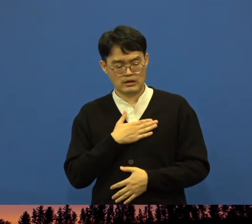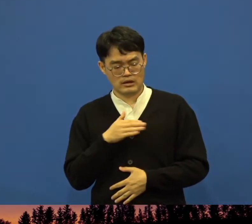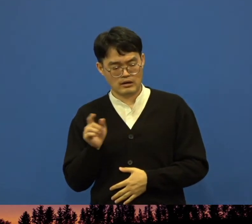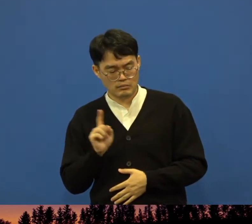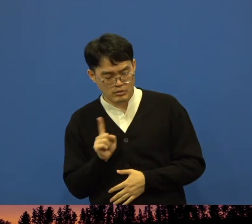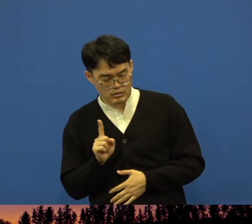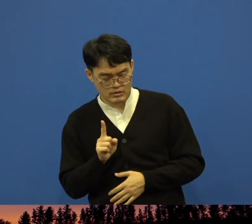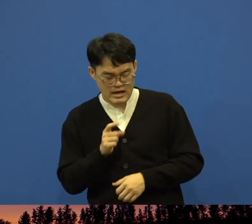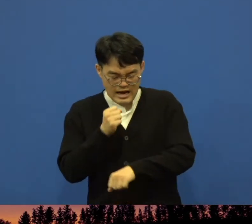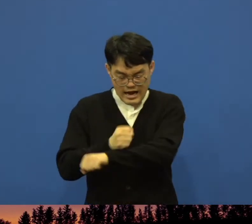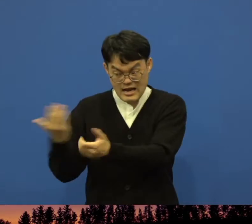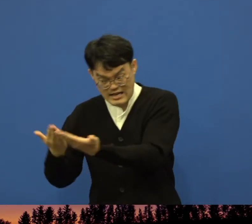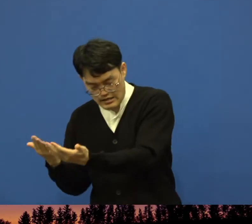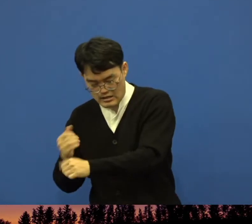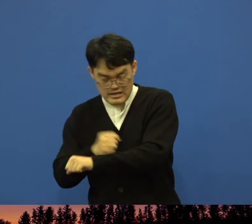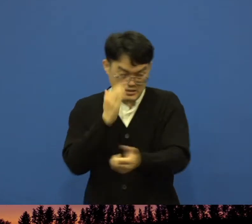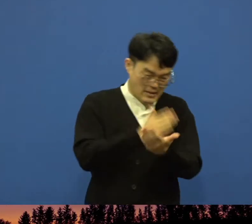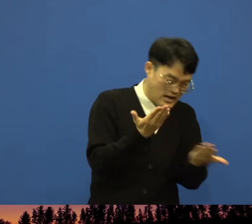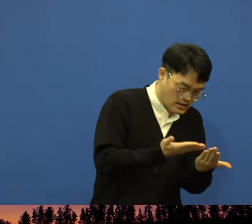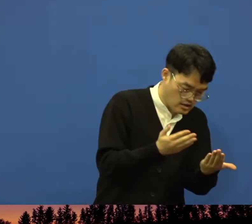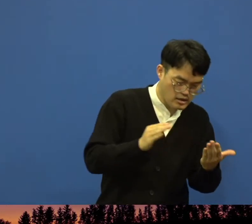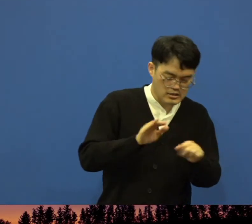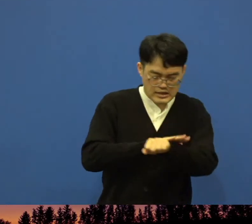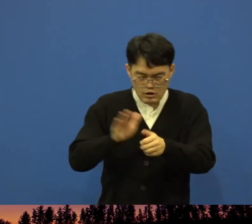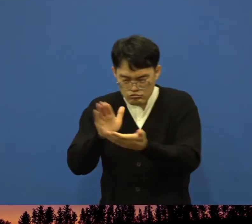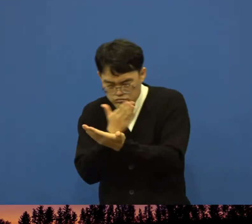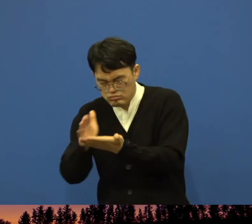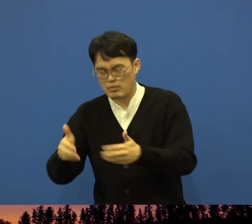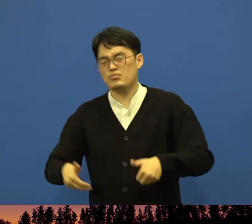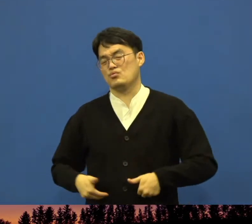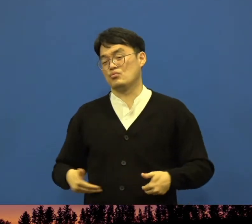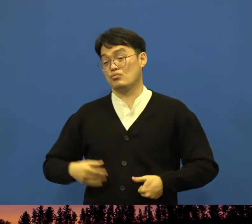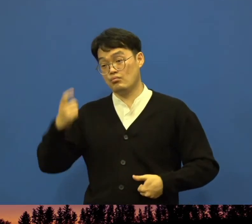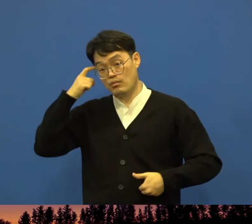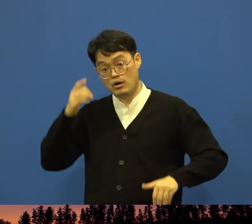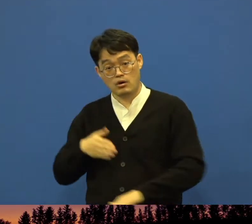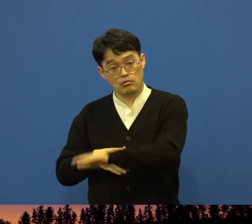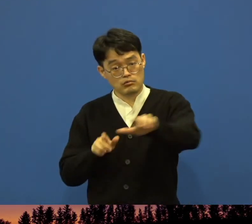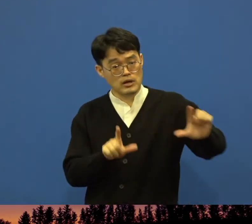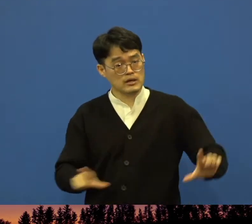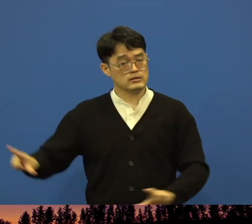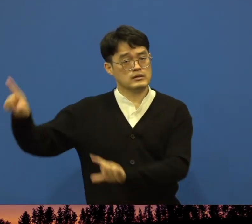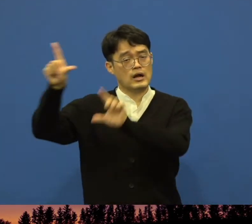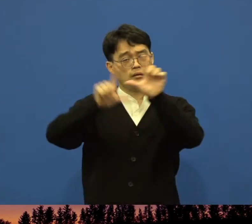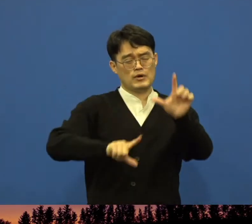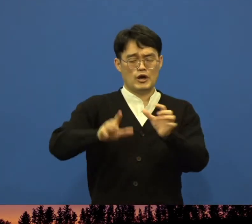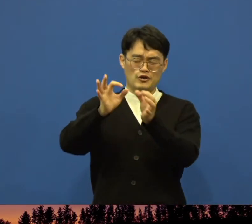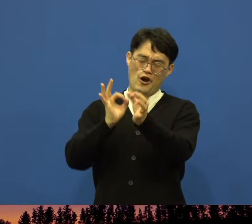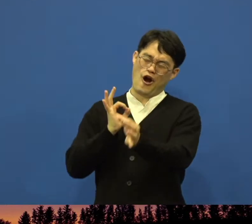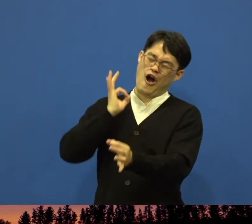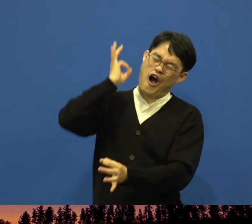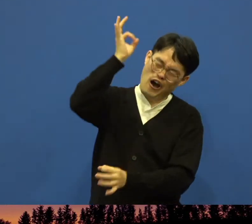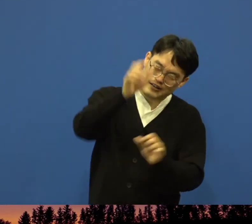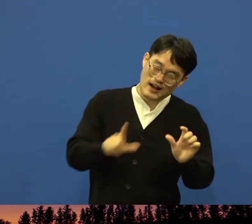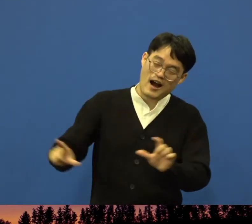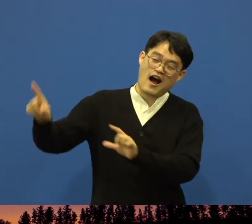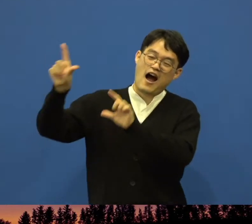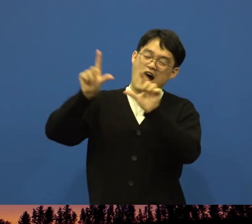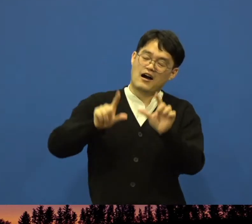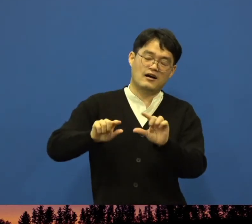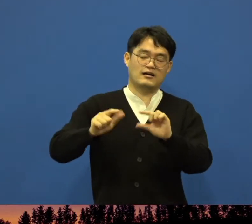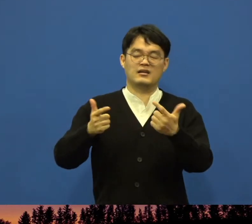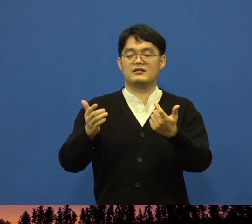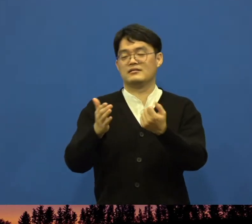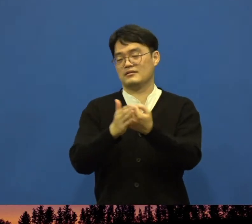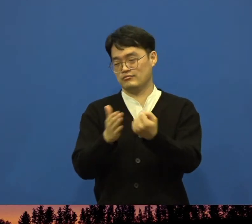잘 구분해야 된다는 거죠. 영원히 펼쳐져 있는 게 아니고 매우 짧기 때문에 모든 걸 다 할 수 없다는 겁니다. 그래서 내가 할 수 있는 일이